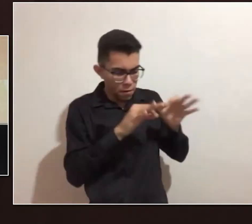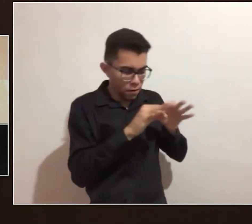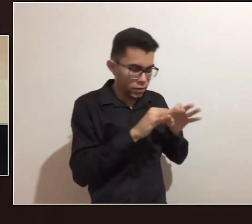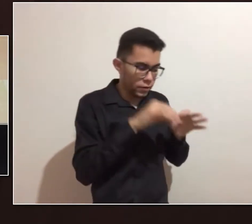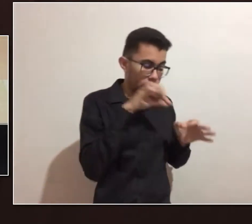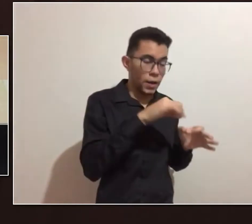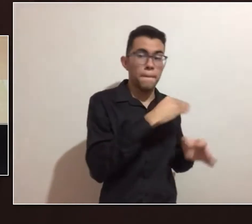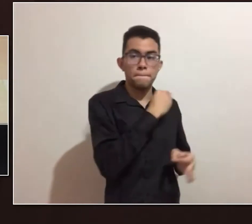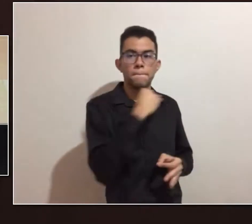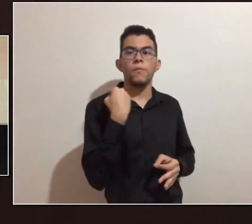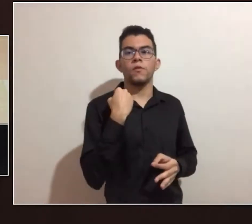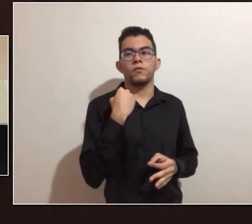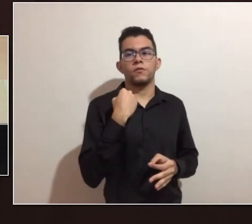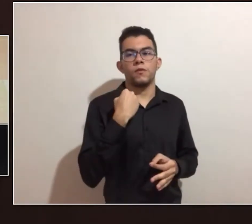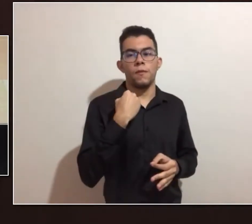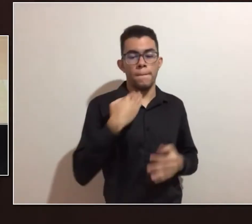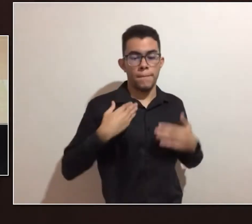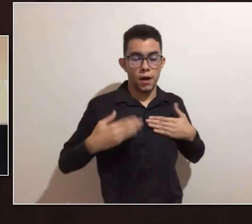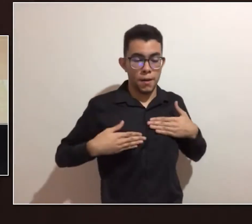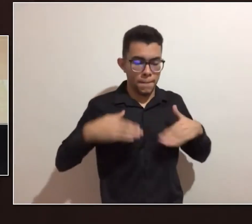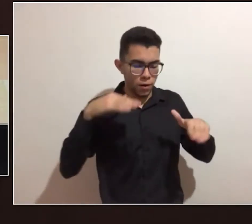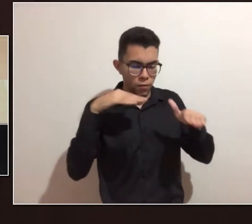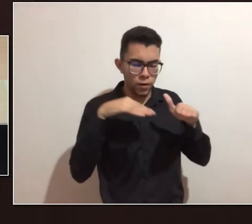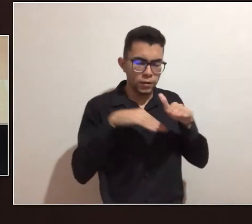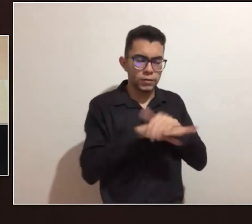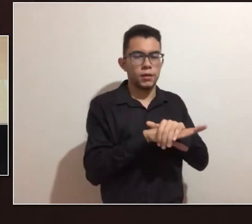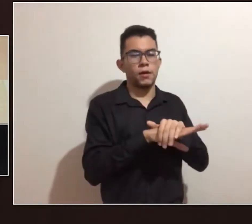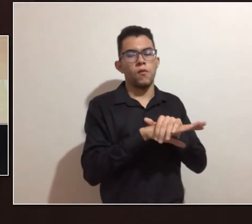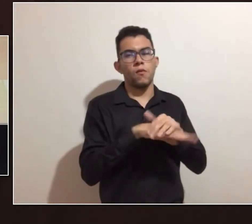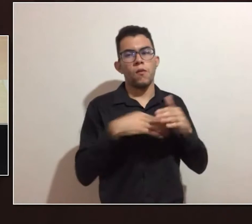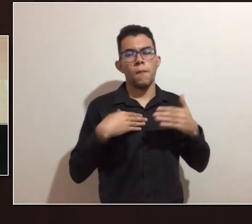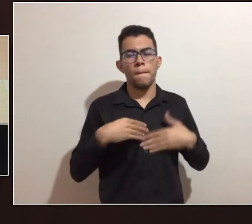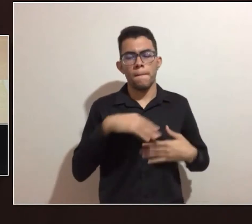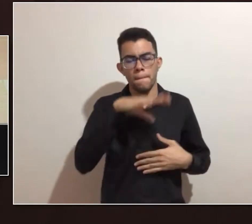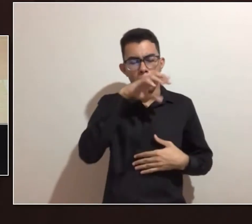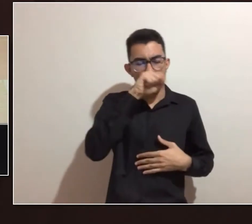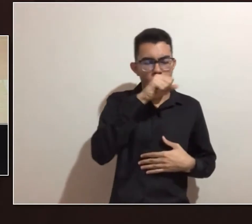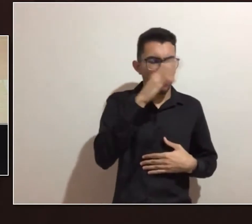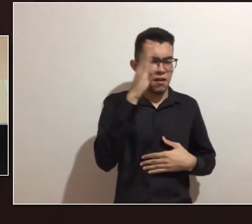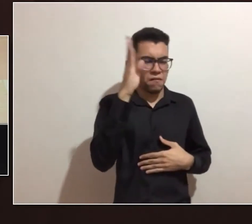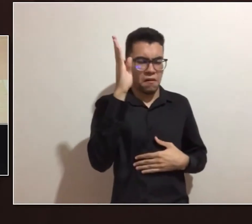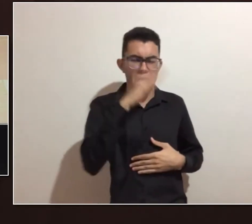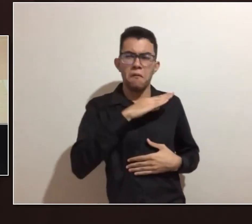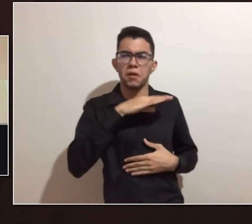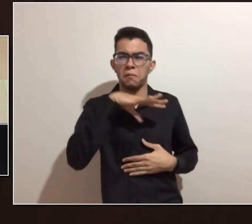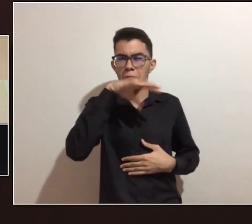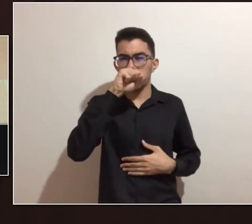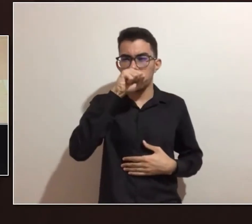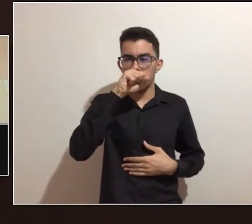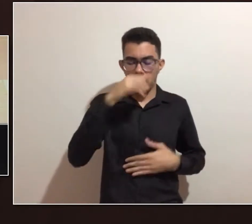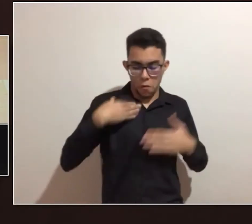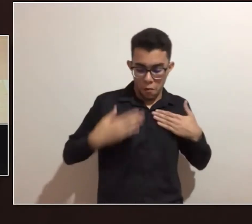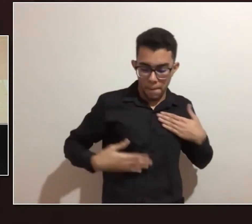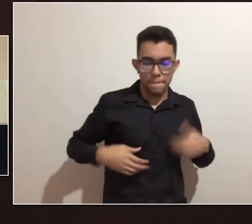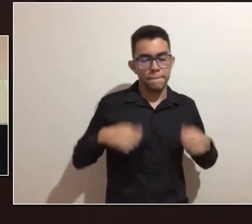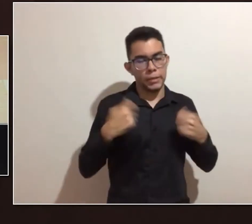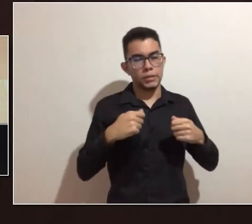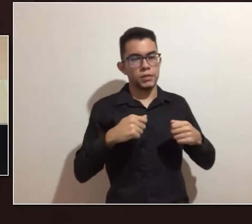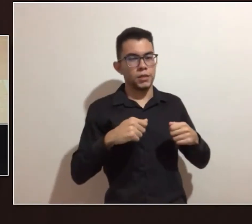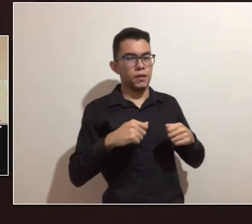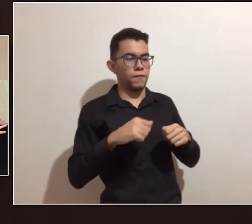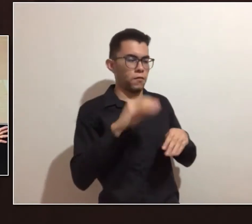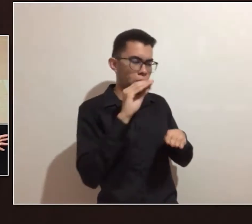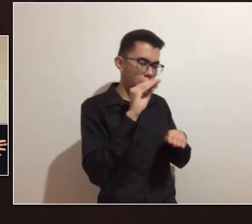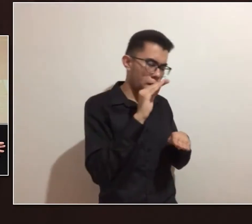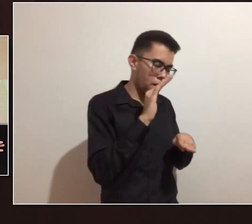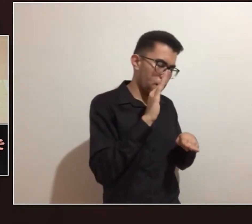tudo. Jesus não tinha posse material nenhuma, não é isso? Mas quando ele morreu o quê? No túmulo do rico e foi